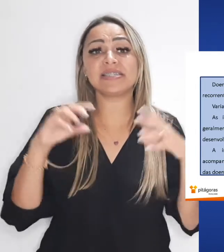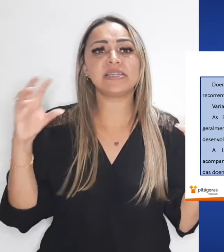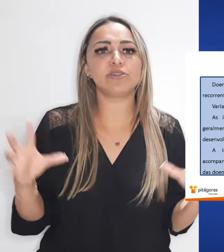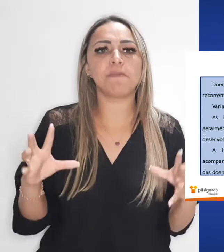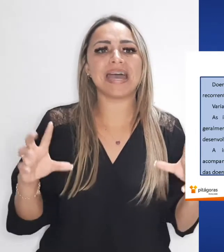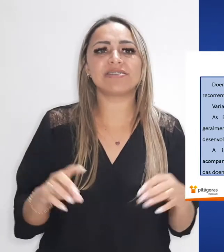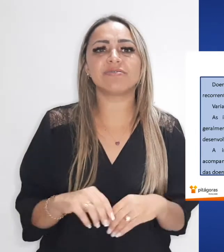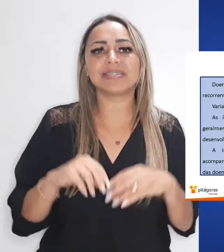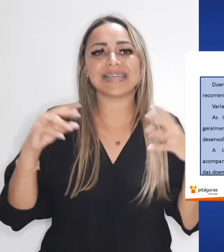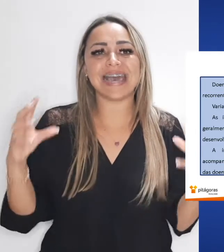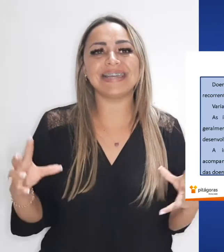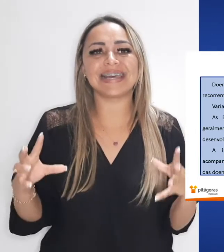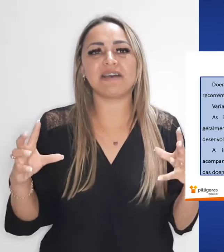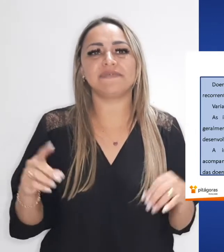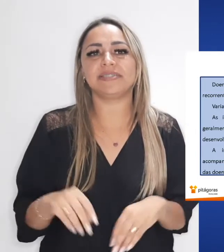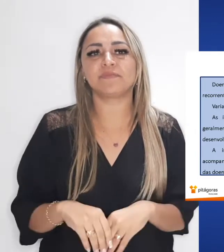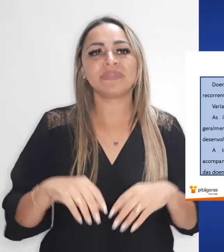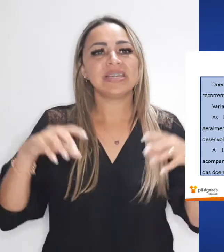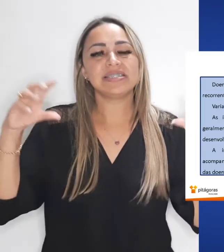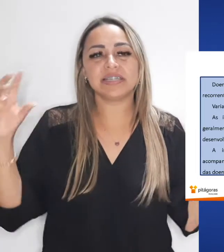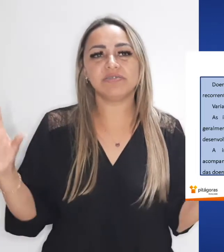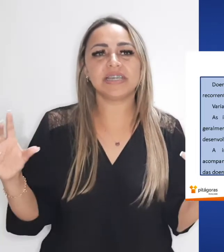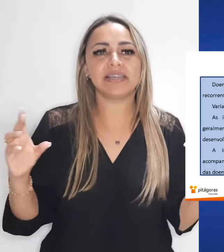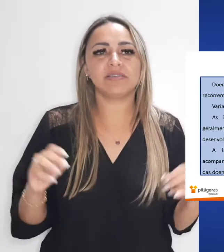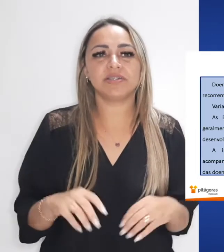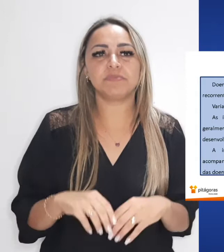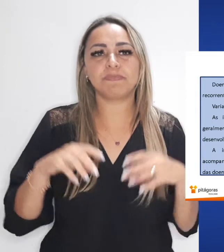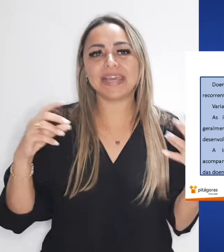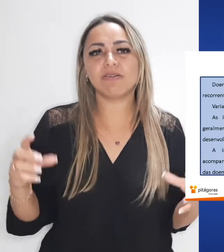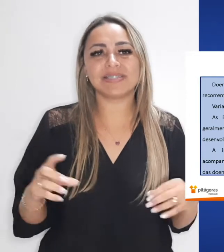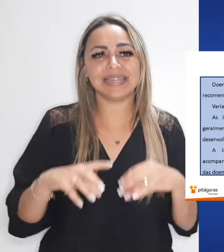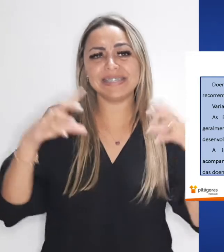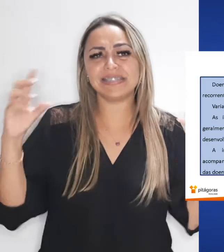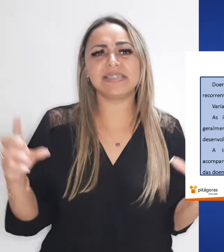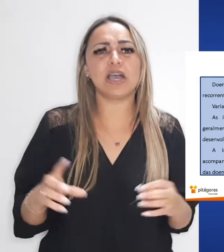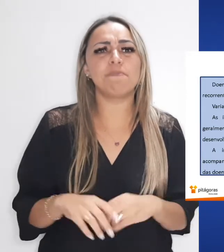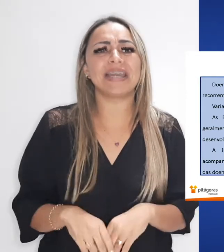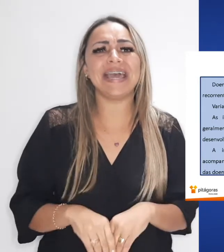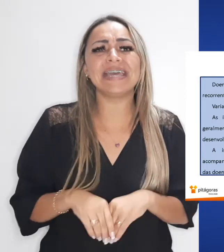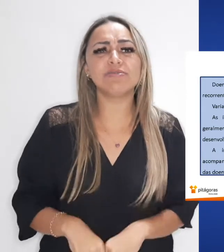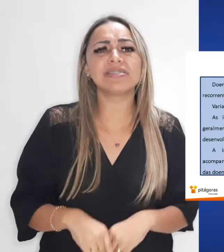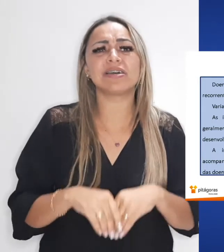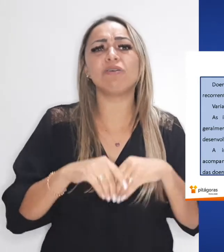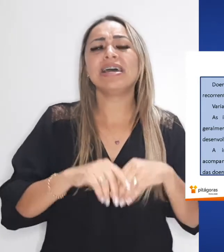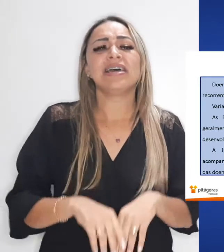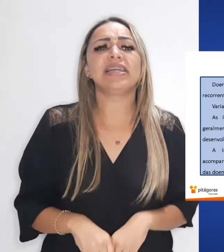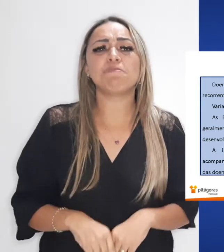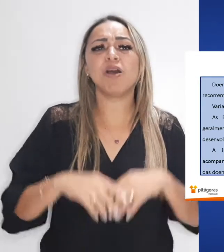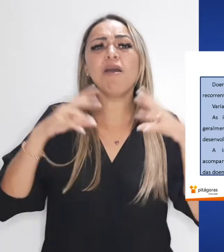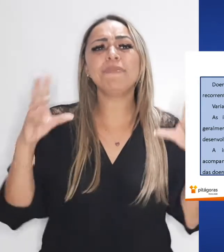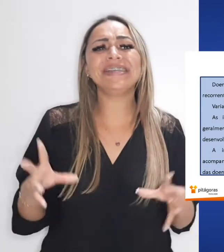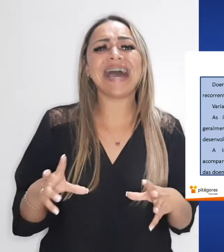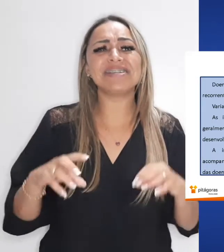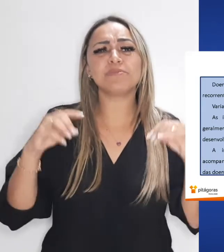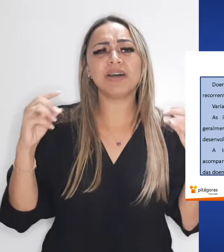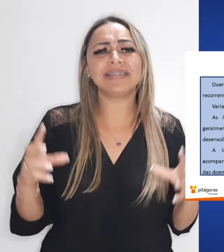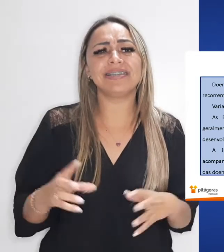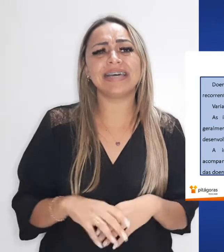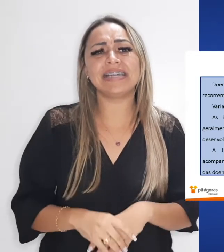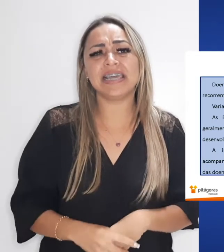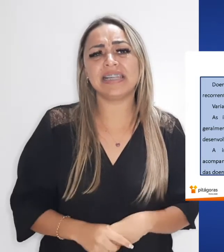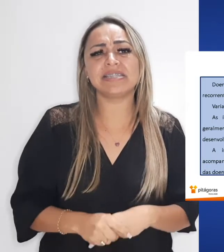praticamente assintomáticos a graves, sendo o diagnóstico precoce essencial para a redução da